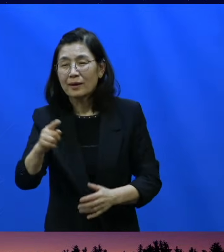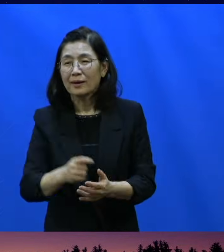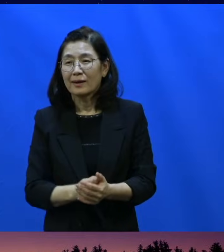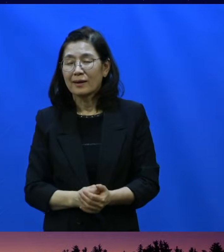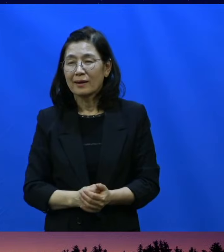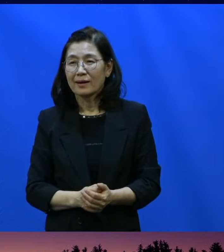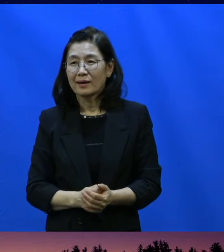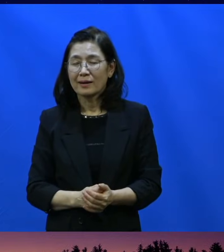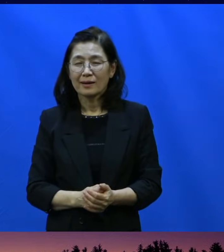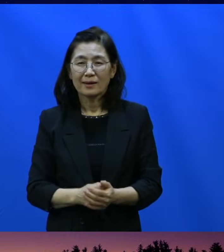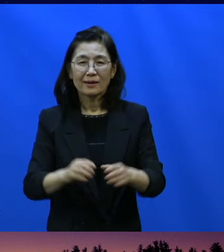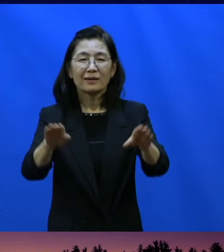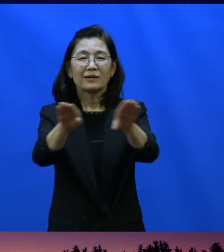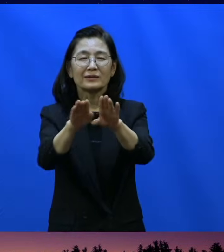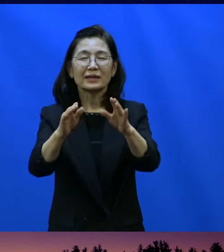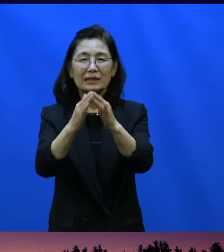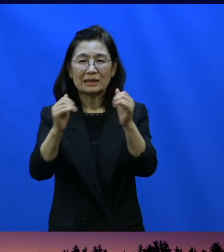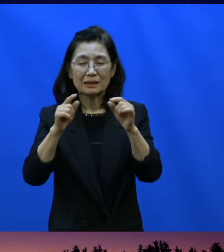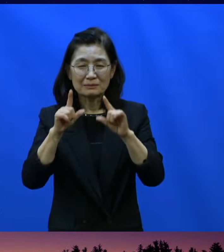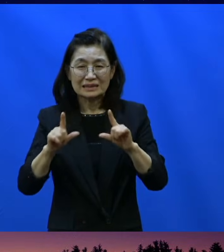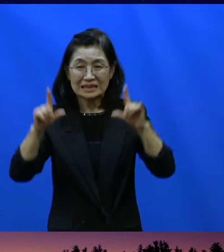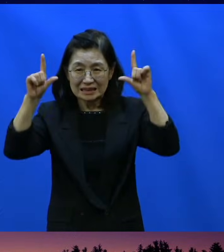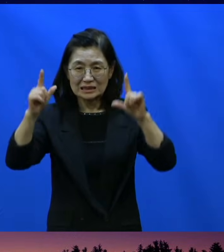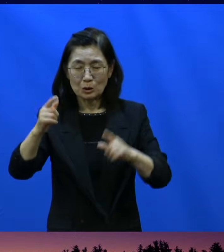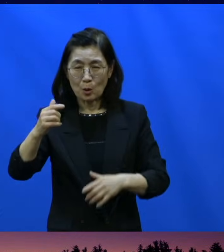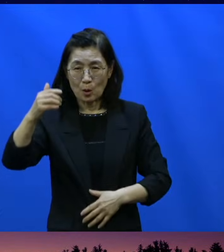지옥 갈 거예요 막 이러고 막 겁주고.